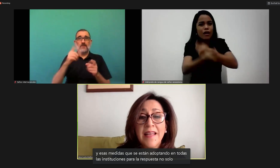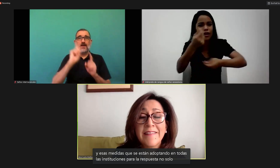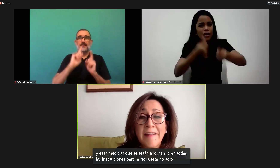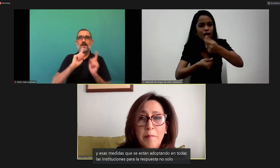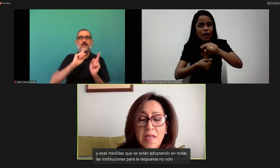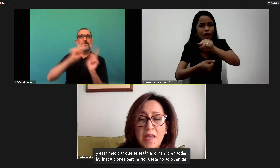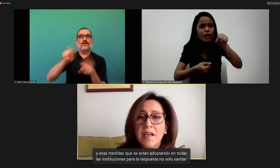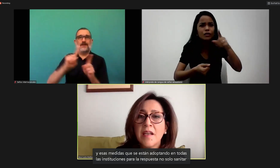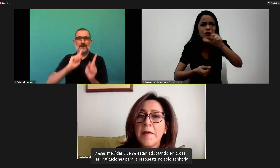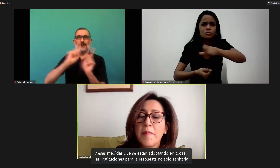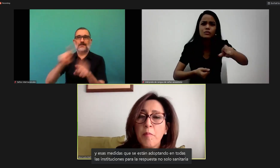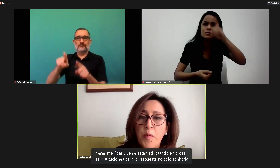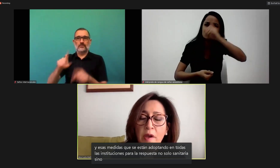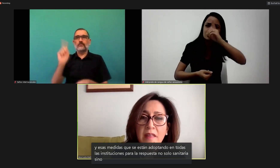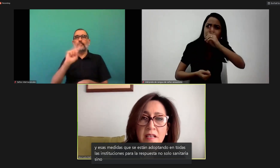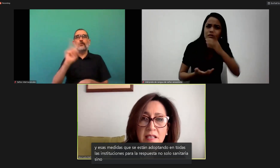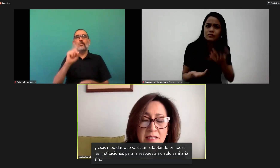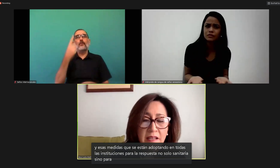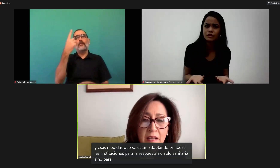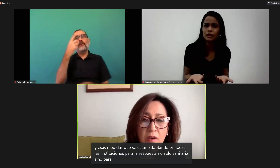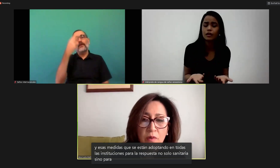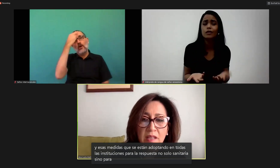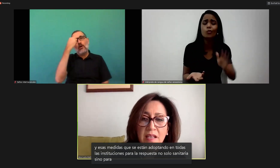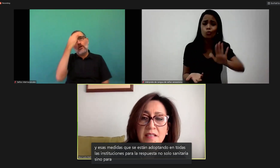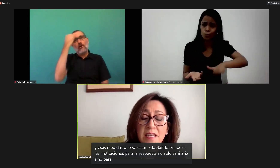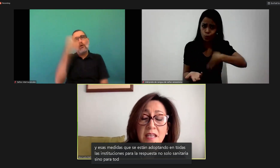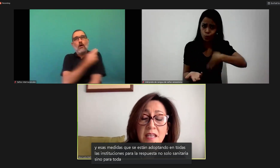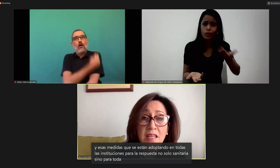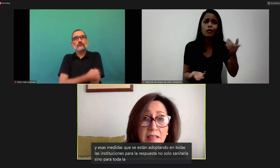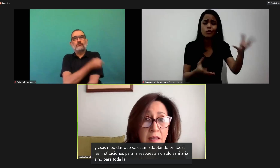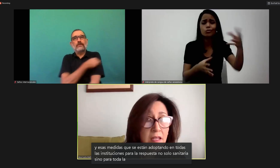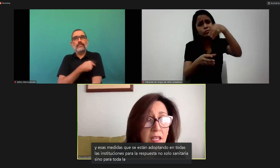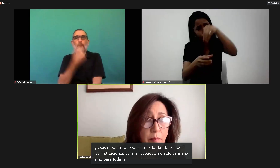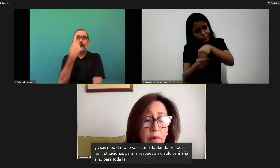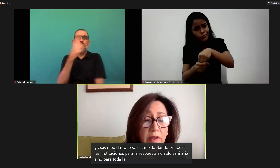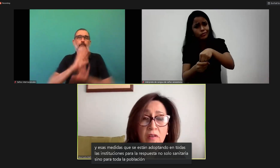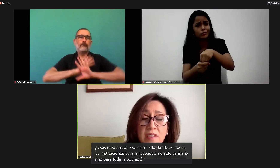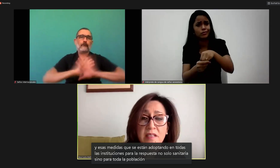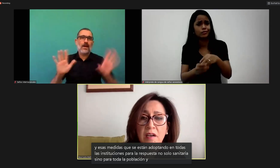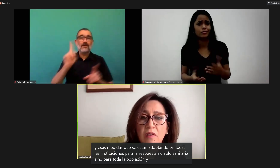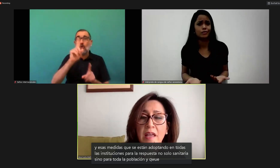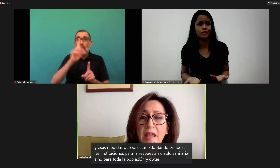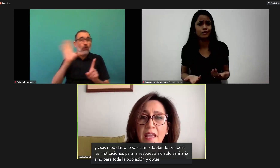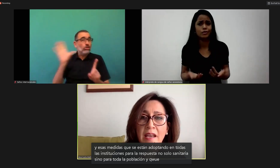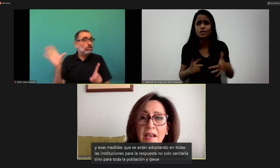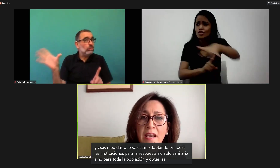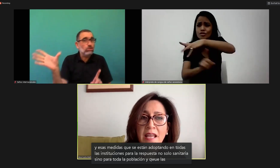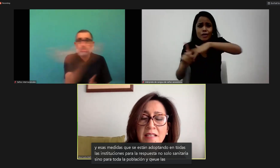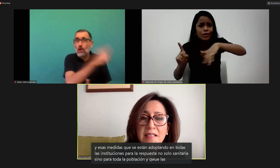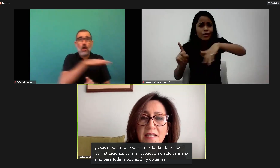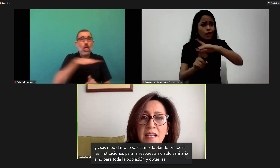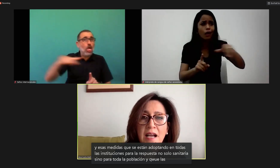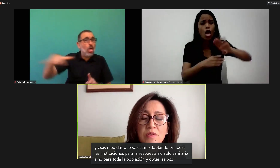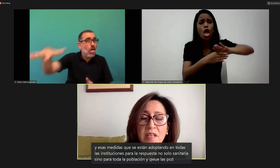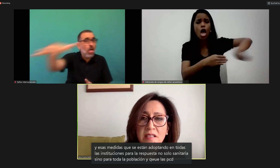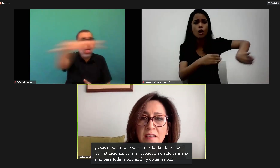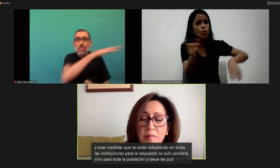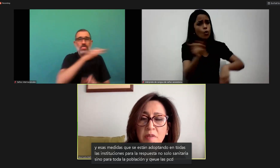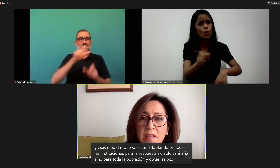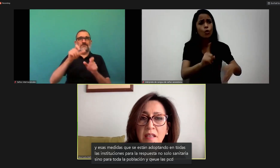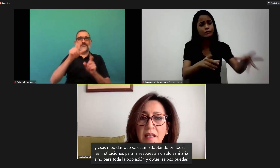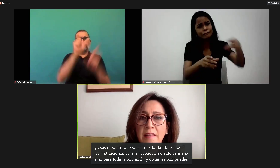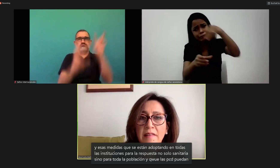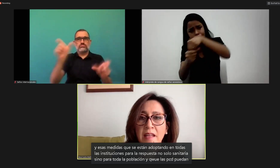discapacidad también puedan estar incluidas y ¿por qué no decirlo? En esta